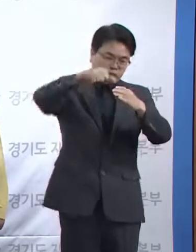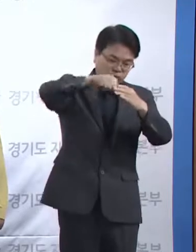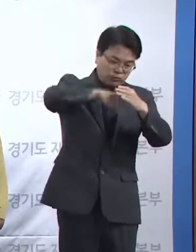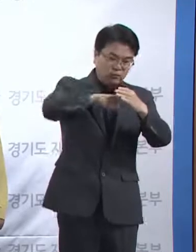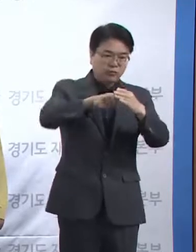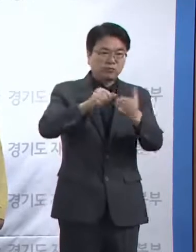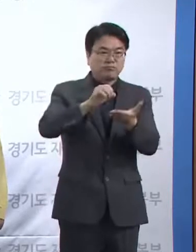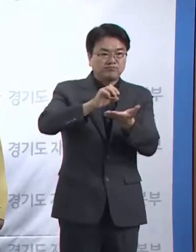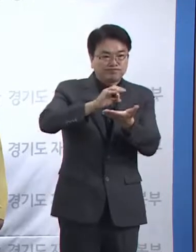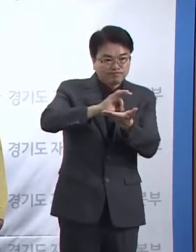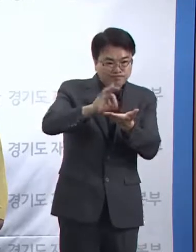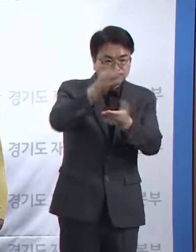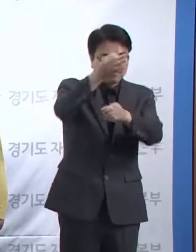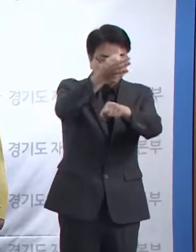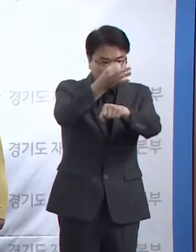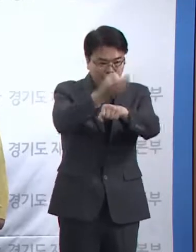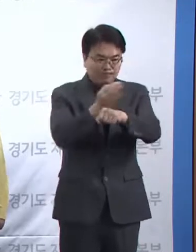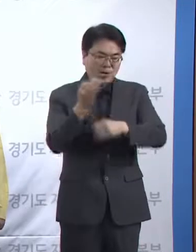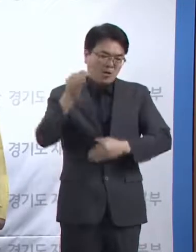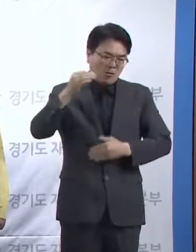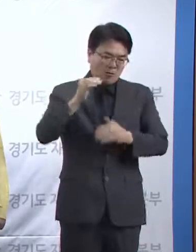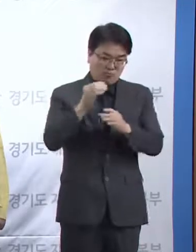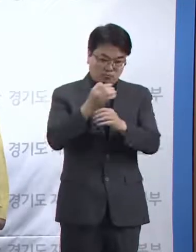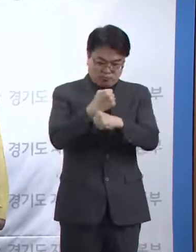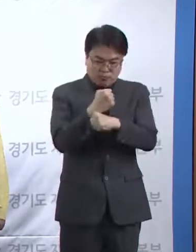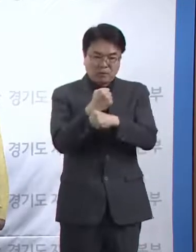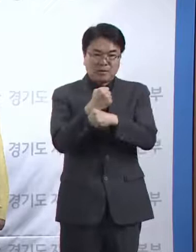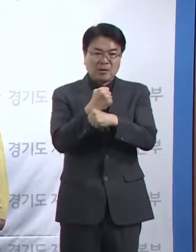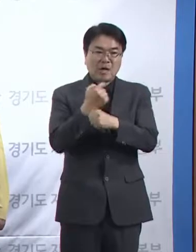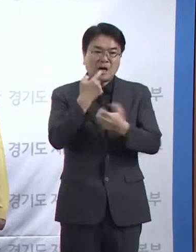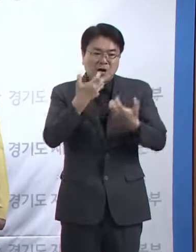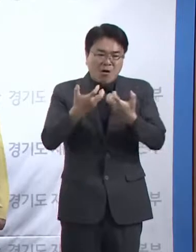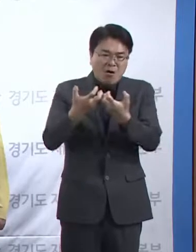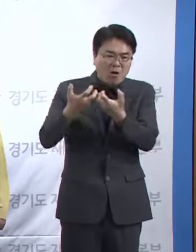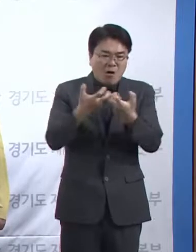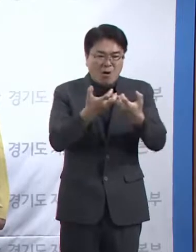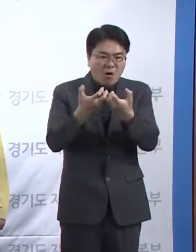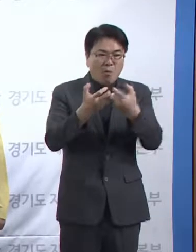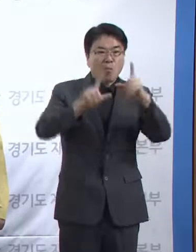심각하게 위축되고 경기가 급격하게 얼어붙고 있습니다.